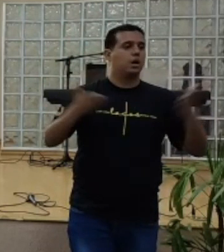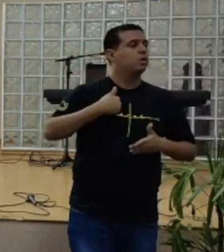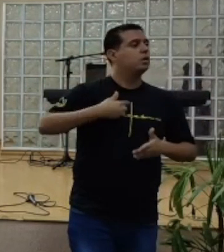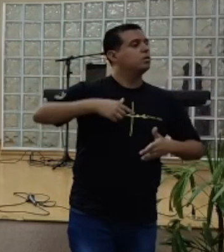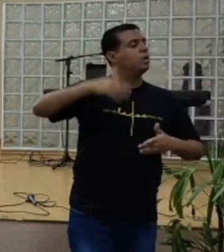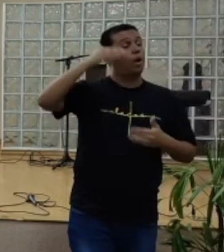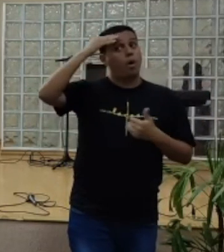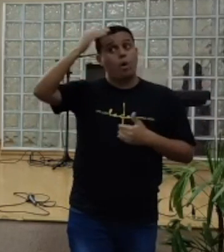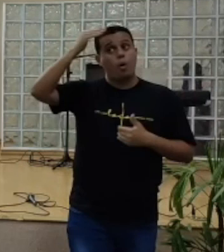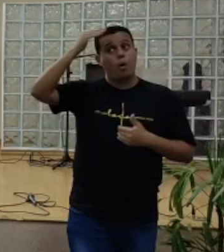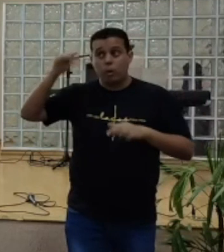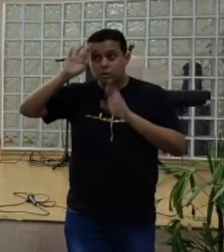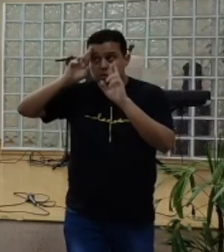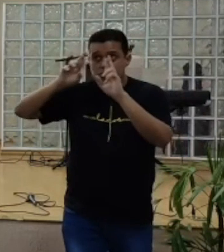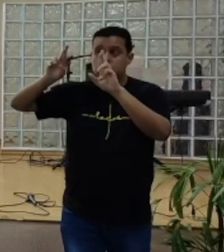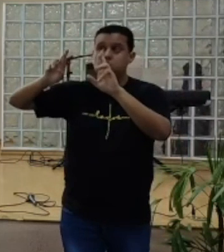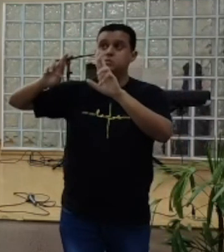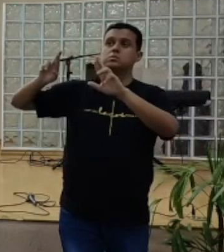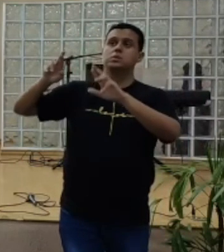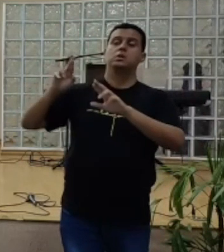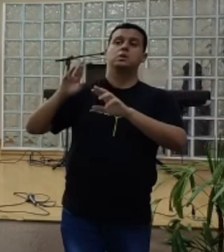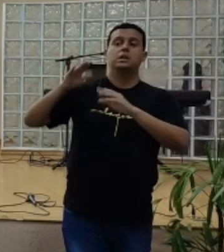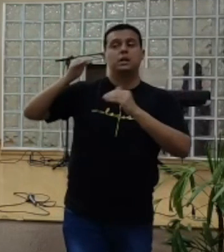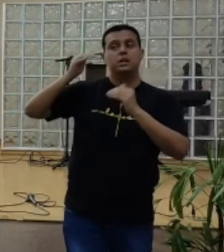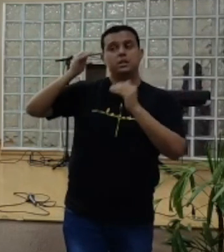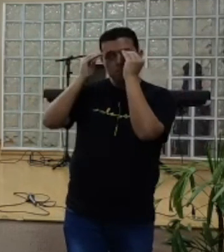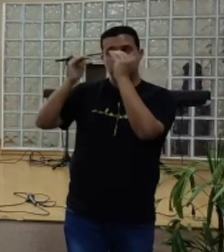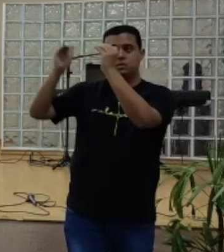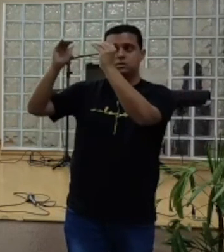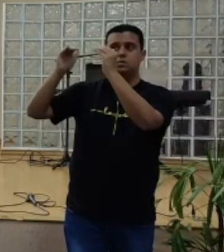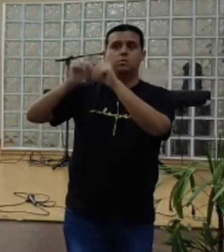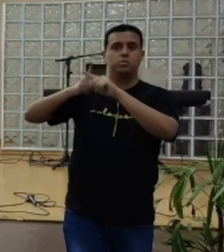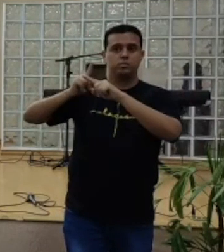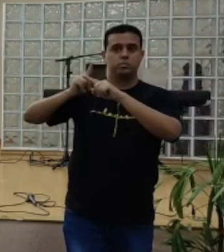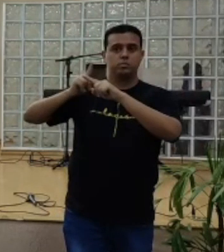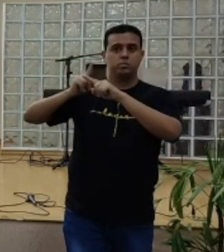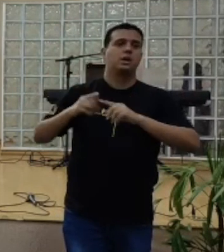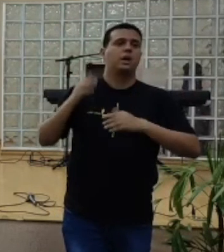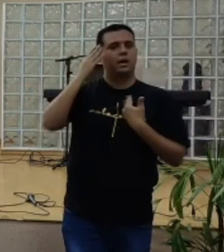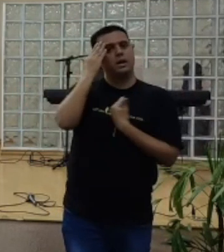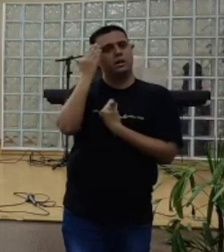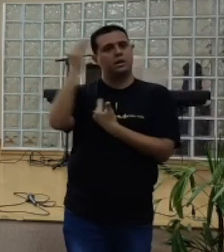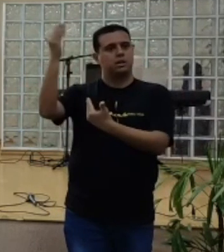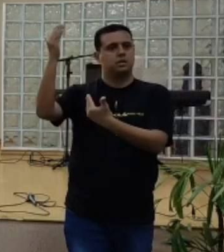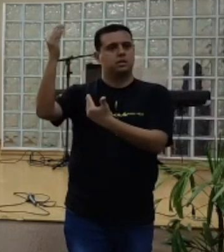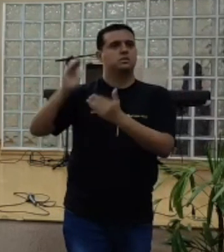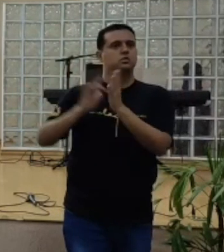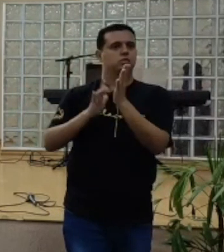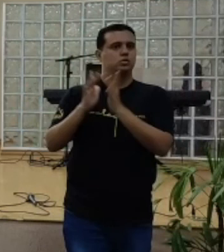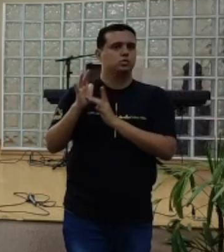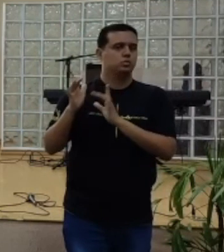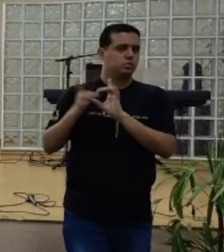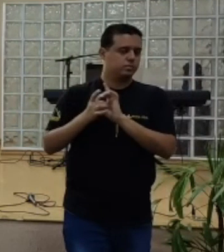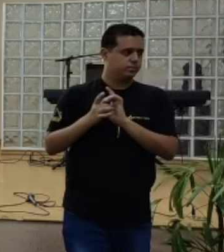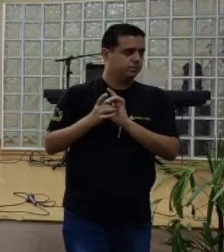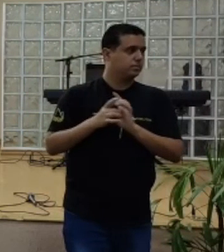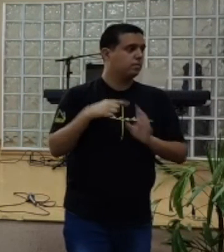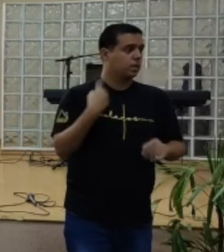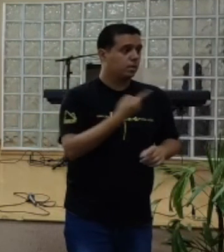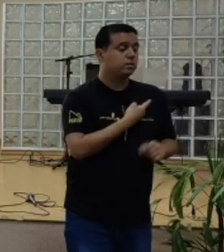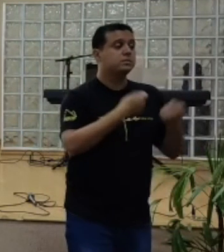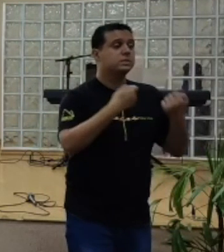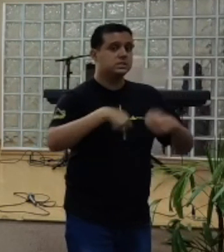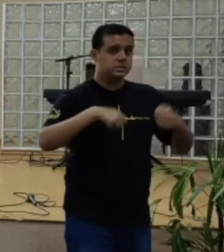graça me salvou em Cristo Jesus. O que nós precisamos é vivermos vida